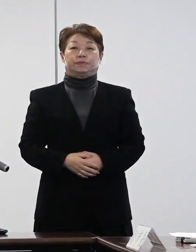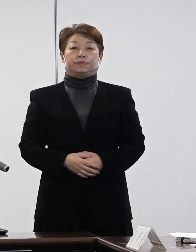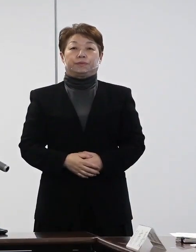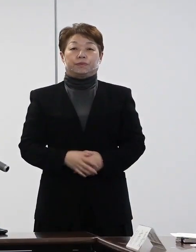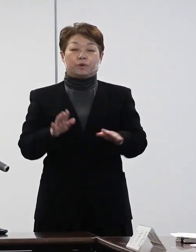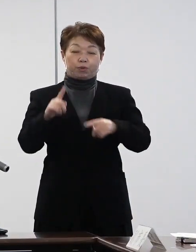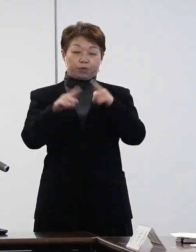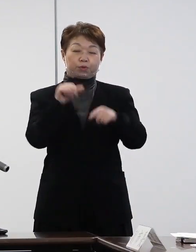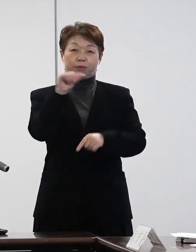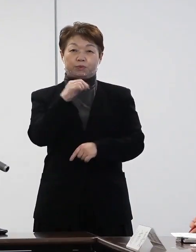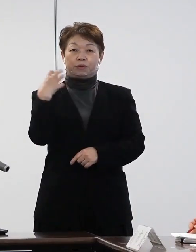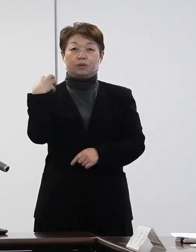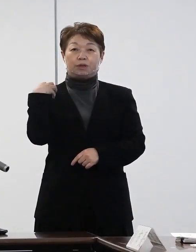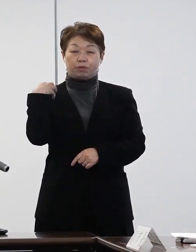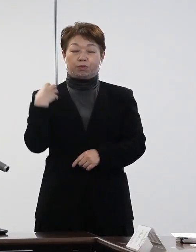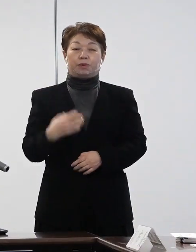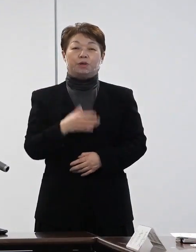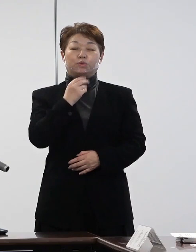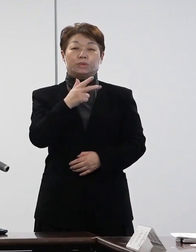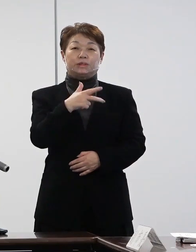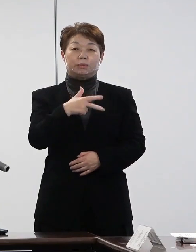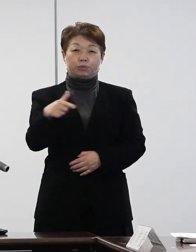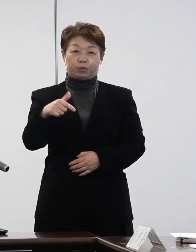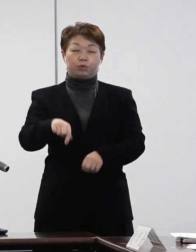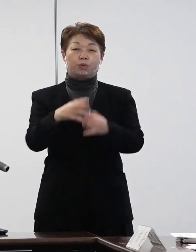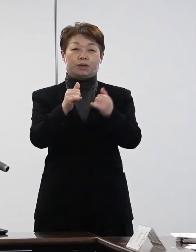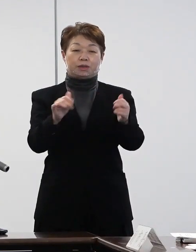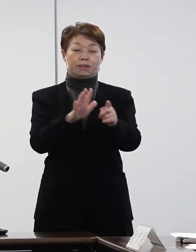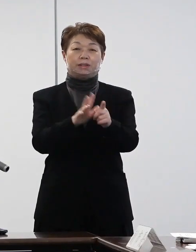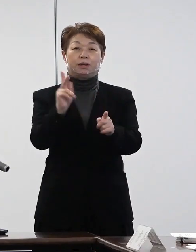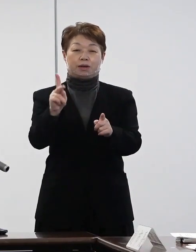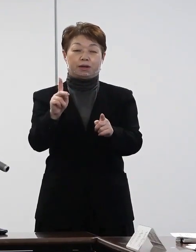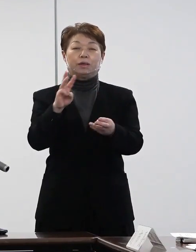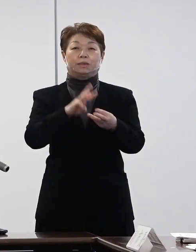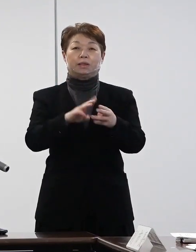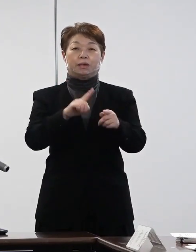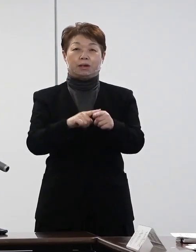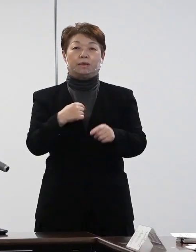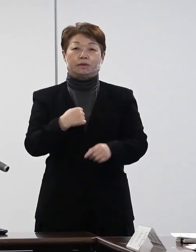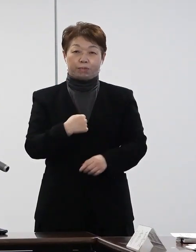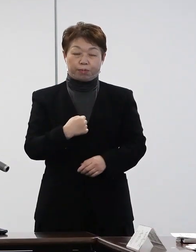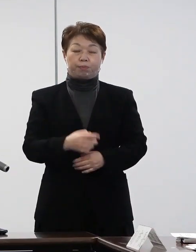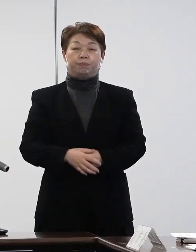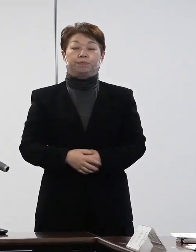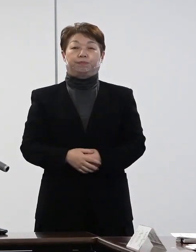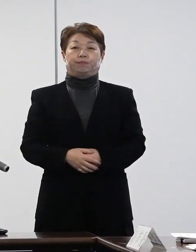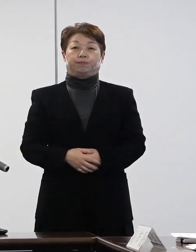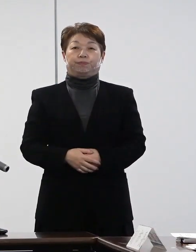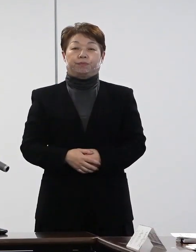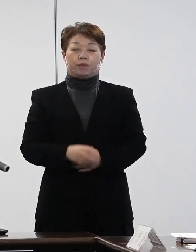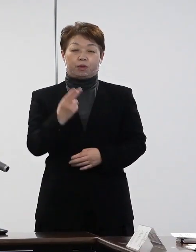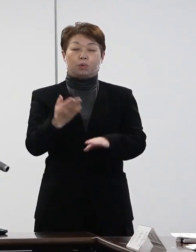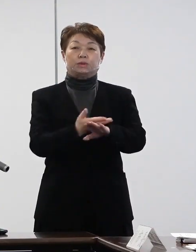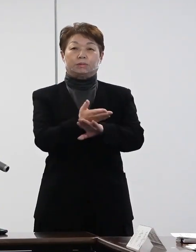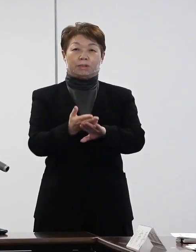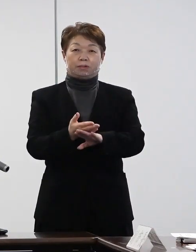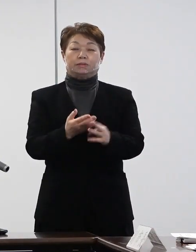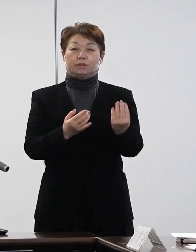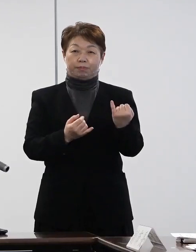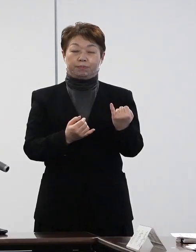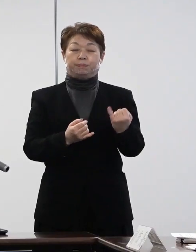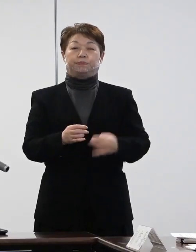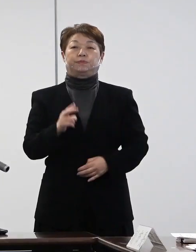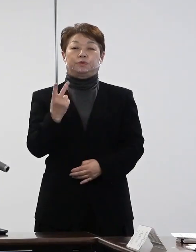本日の手話通訳者は福祉部障害者支援課の田中照美さんと戸島徹子さんです。